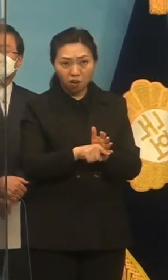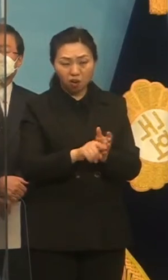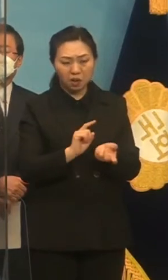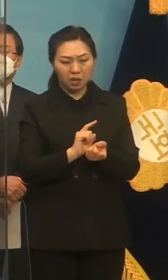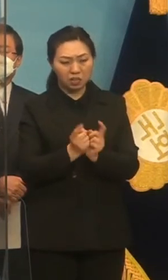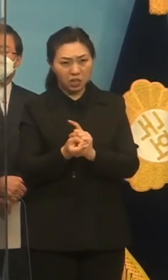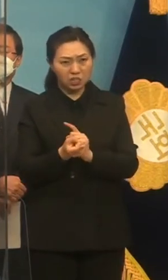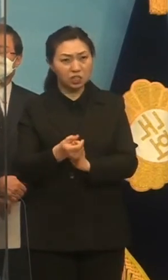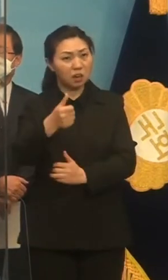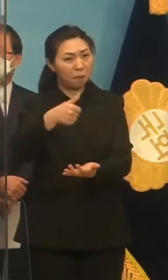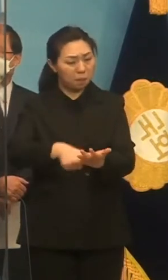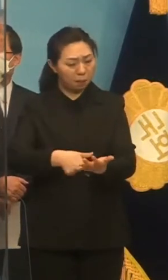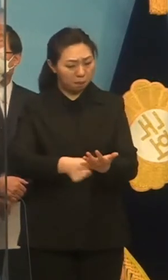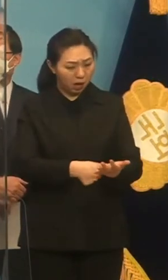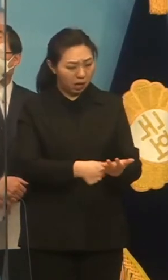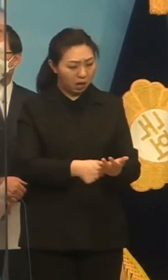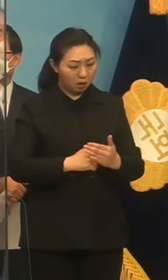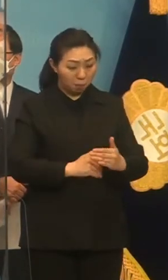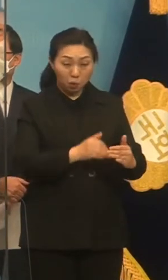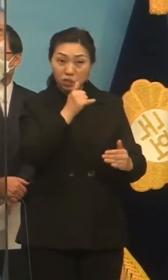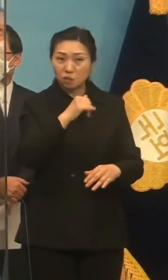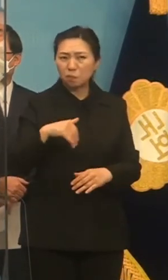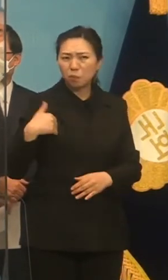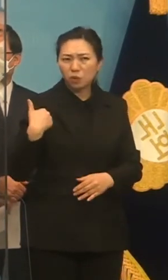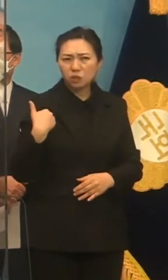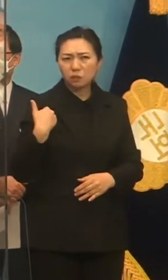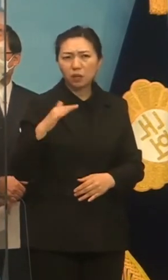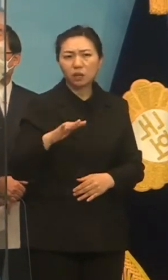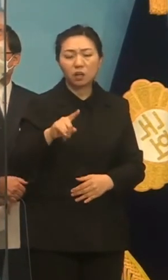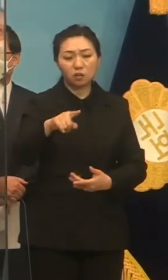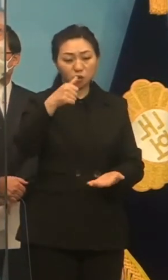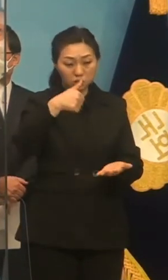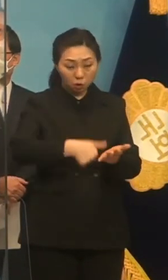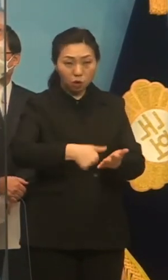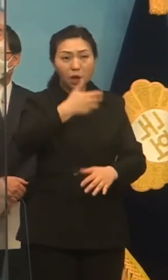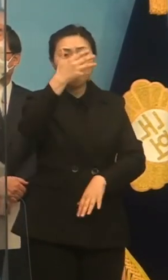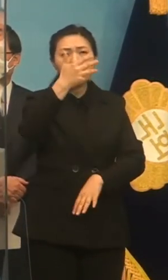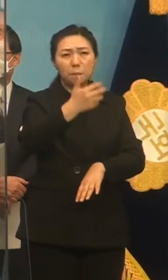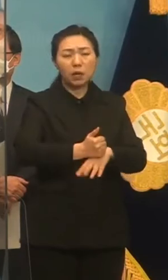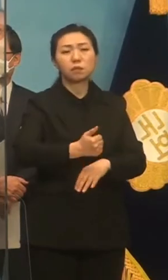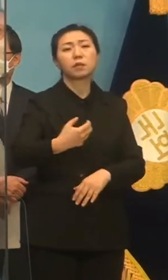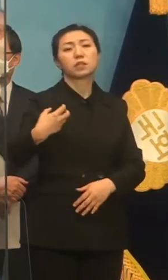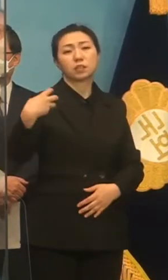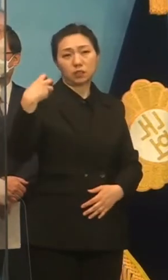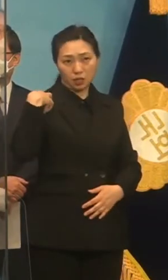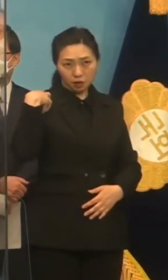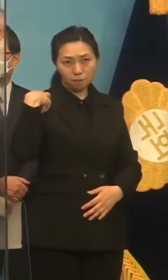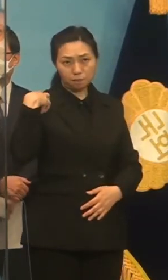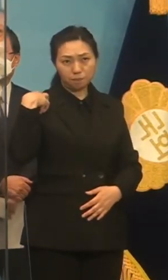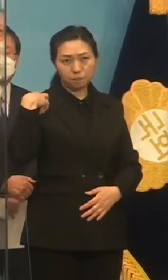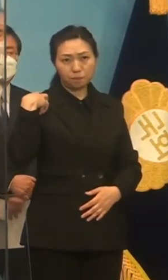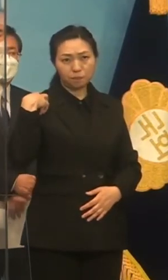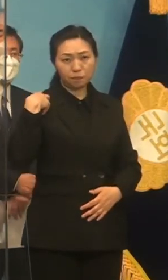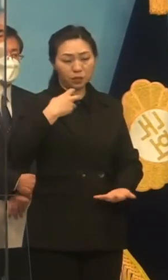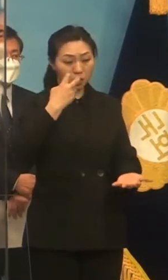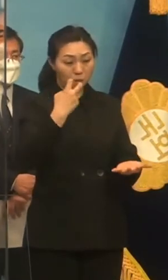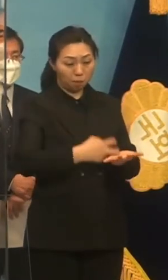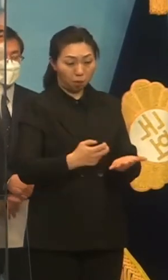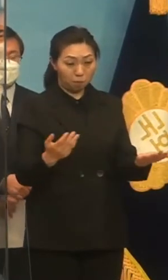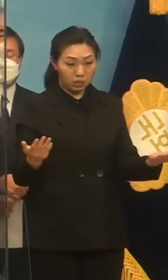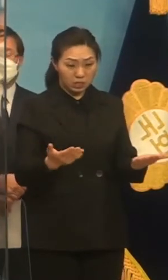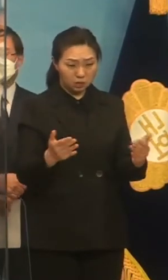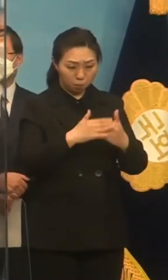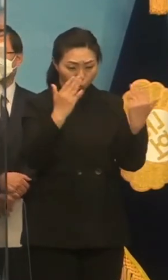지는 모르겠지만 그거 세발우는 법적 책임이나 최종적인 어 전세 업무 책임을